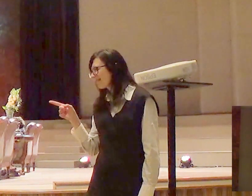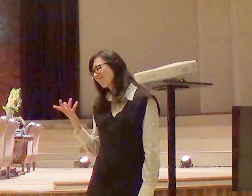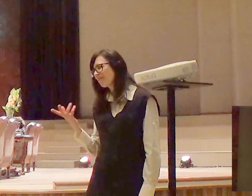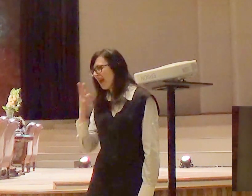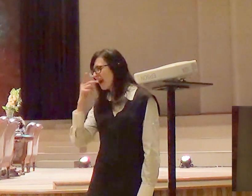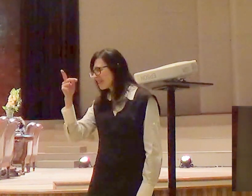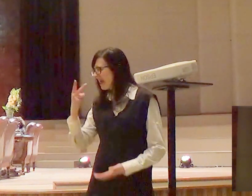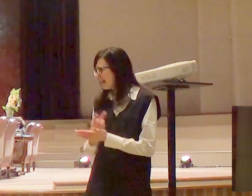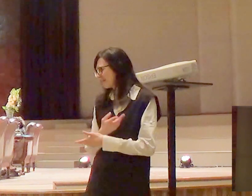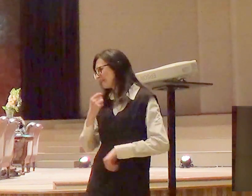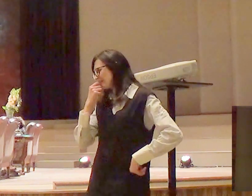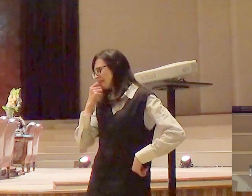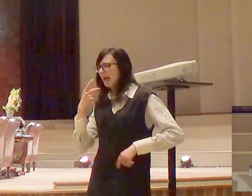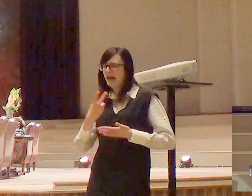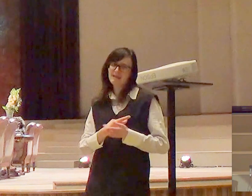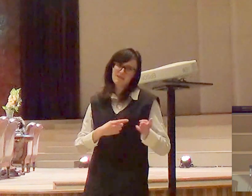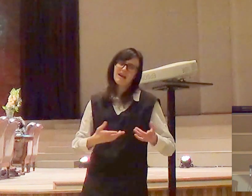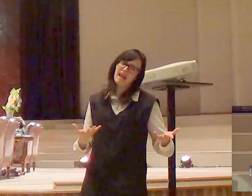me